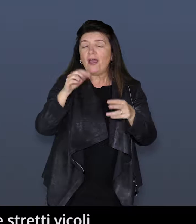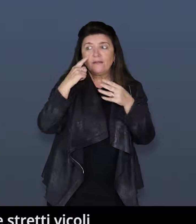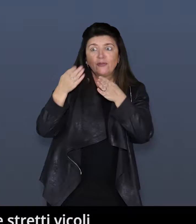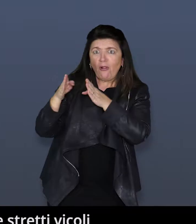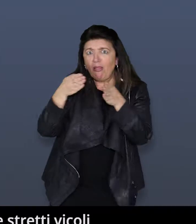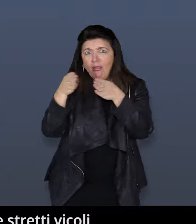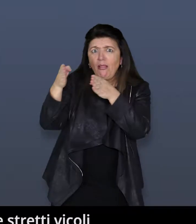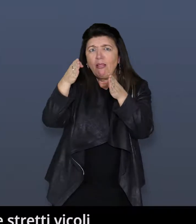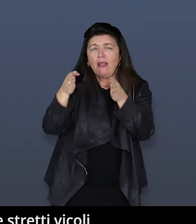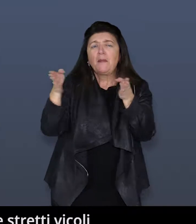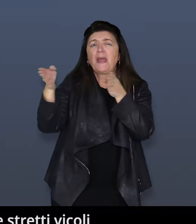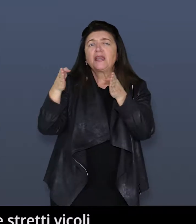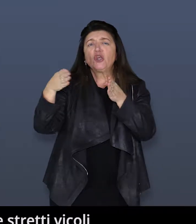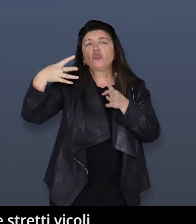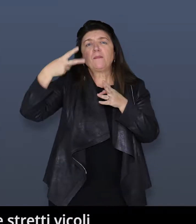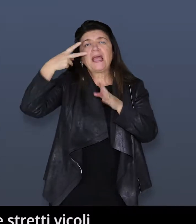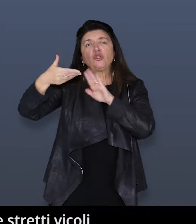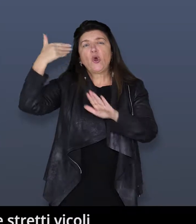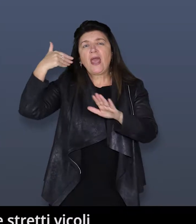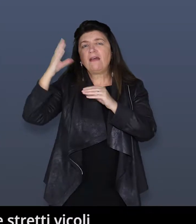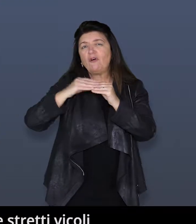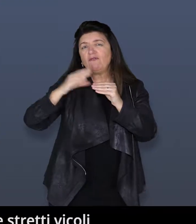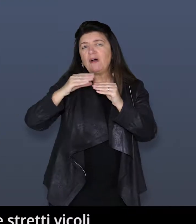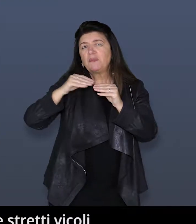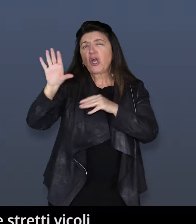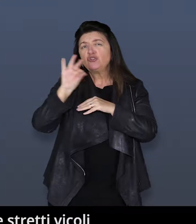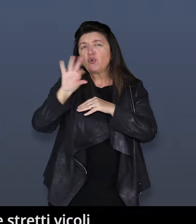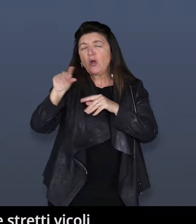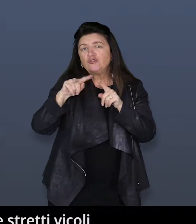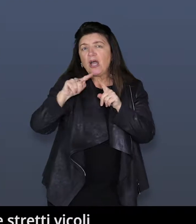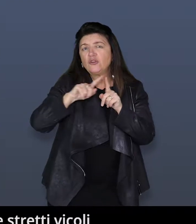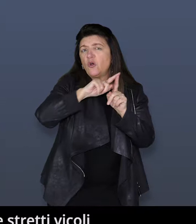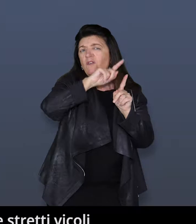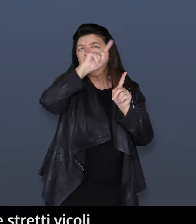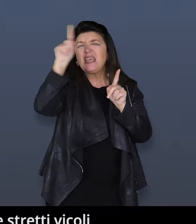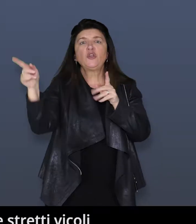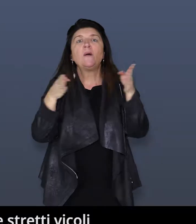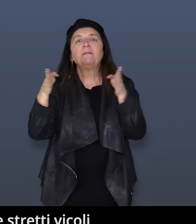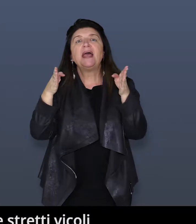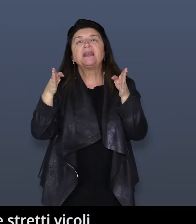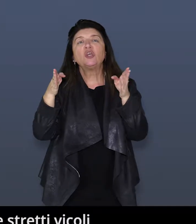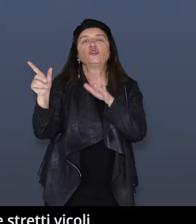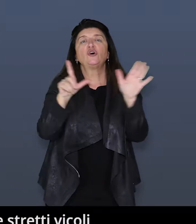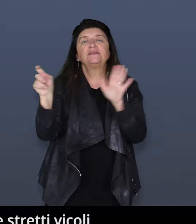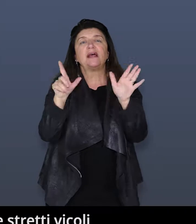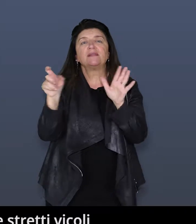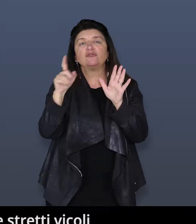Attualmente è possibile notare stretti vicoli di origine medievale, fabbricati nel